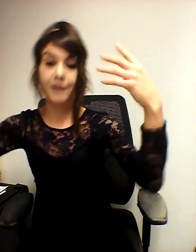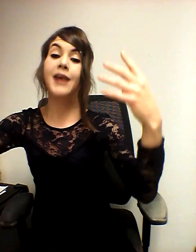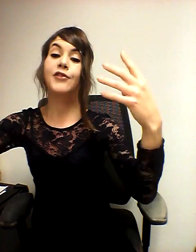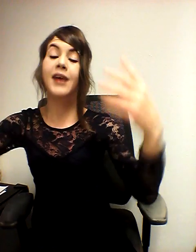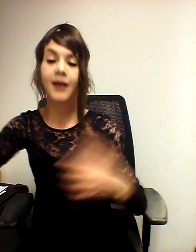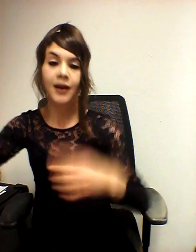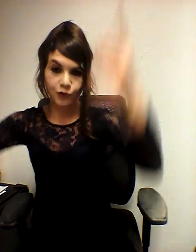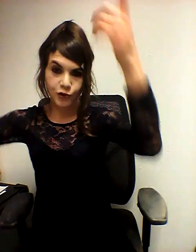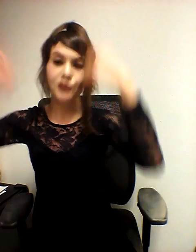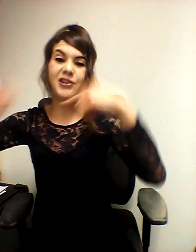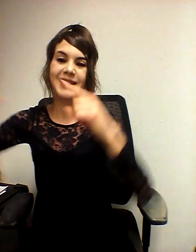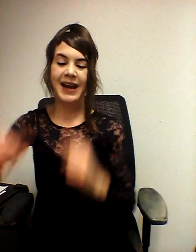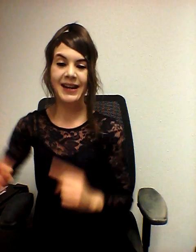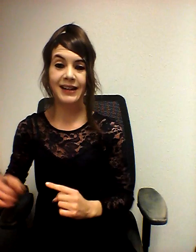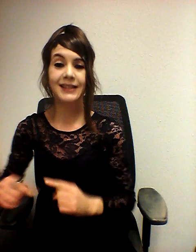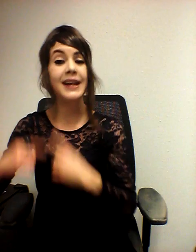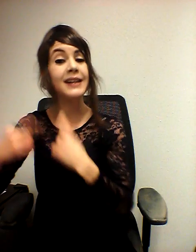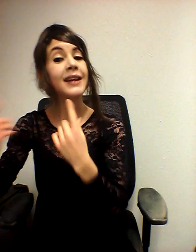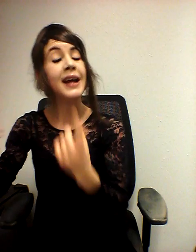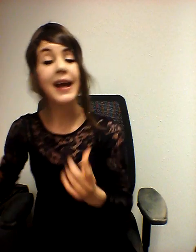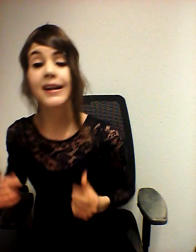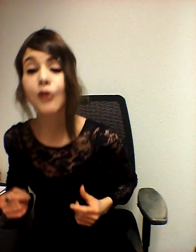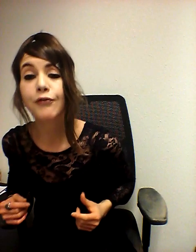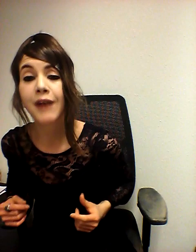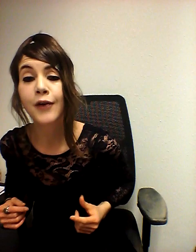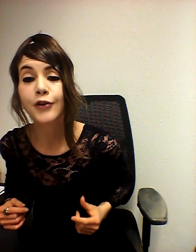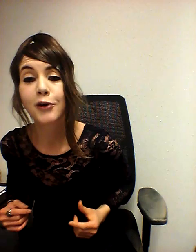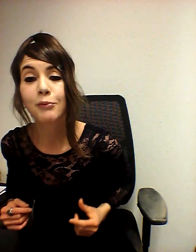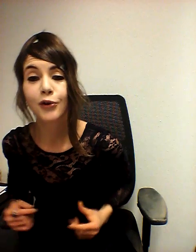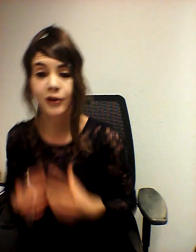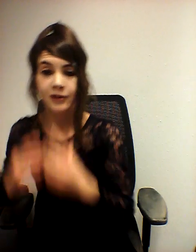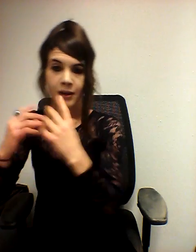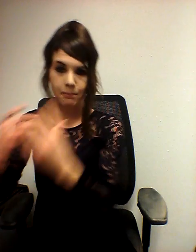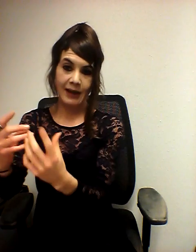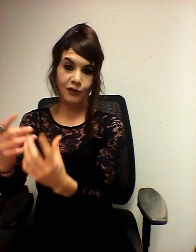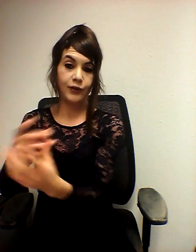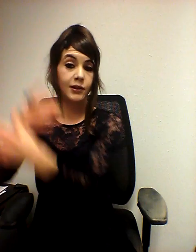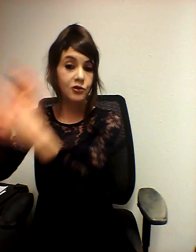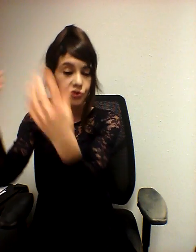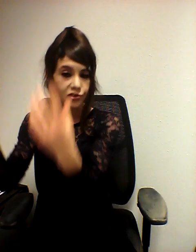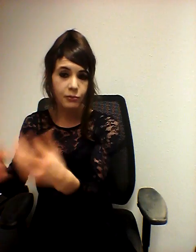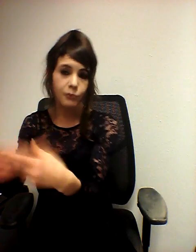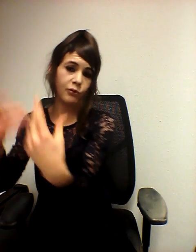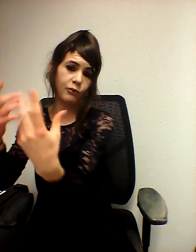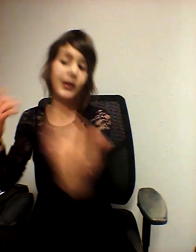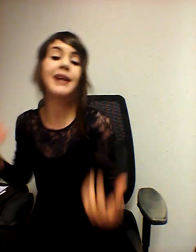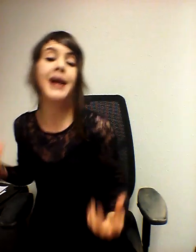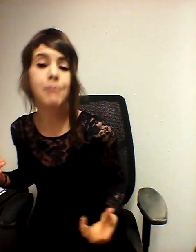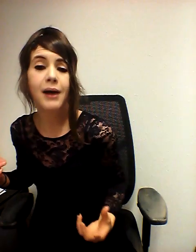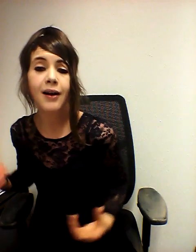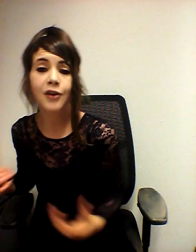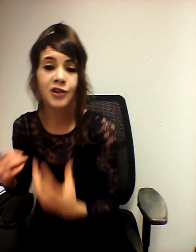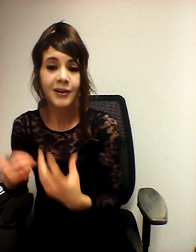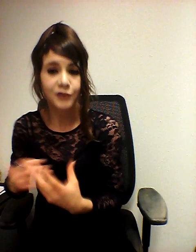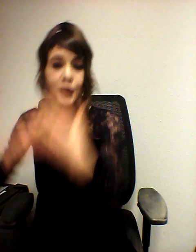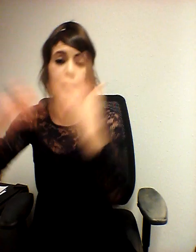vetten tot kleinere delen enkelvoudige moleculen plaatsvinden dat is dus vergelijkbaar als de